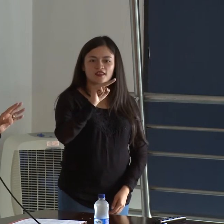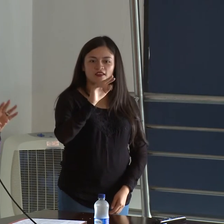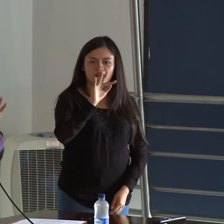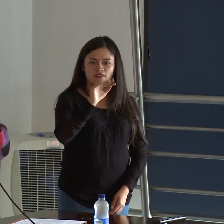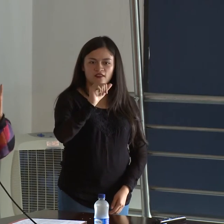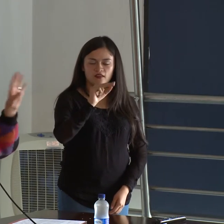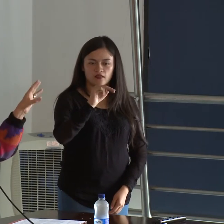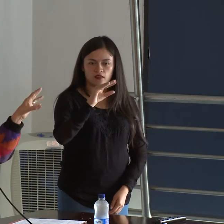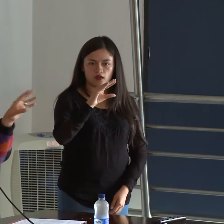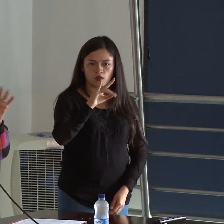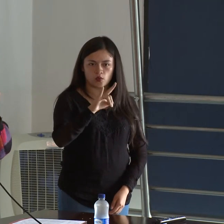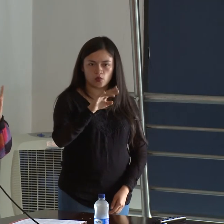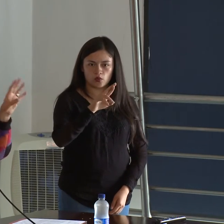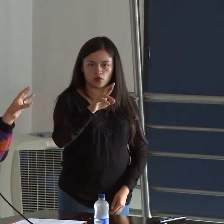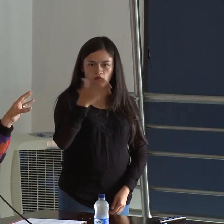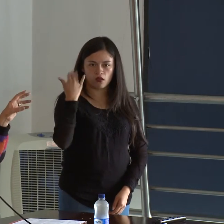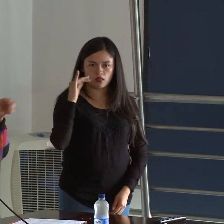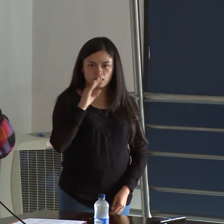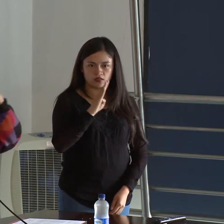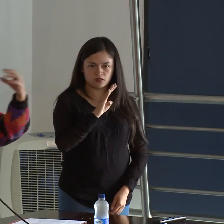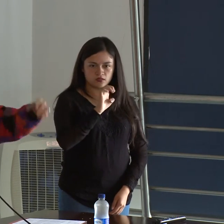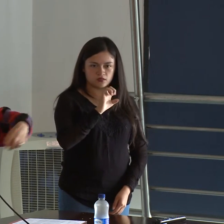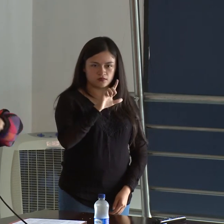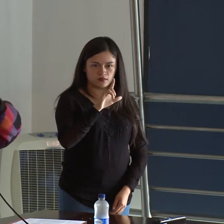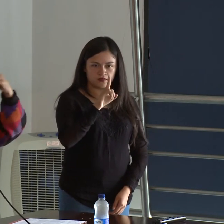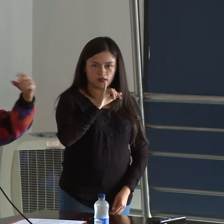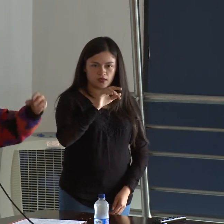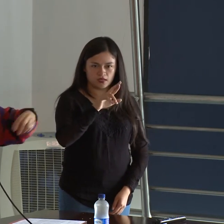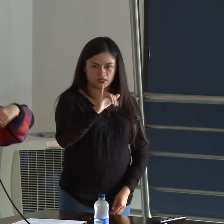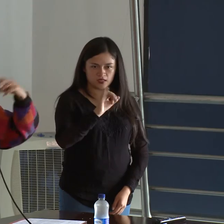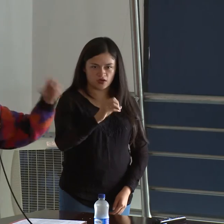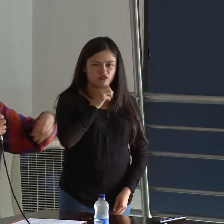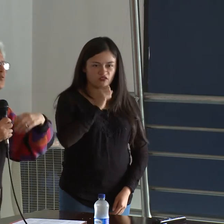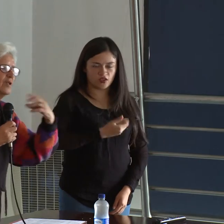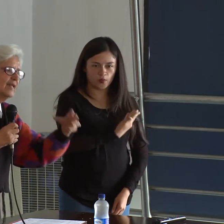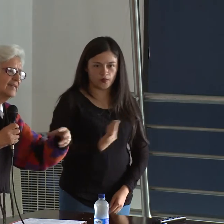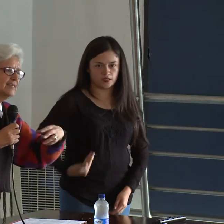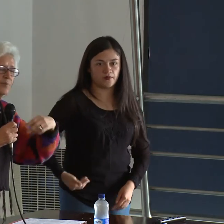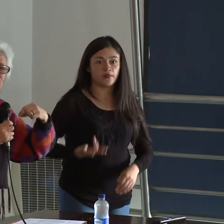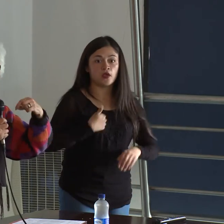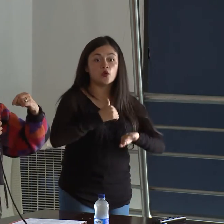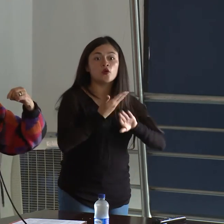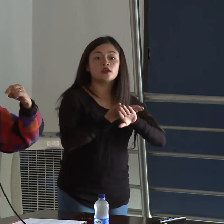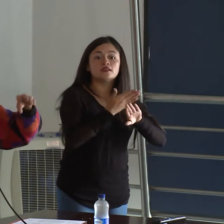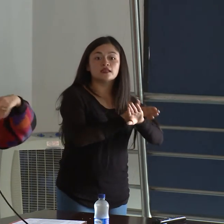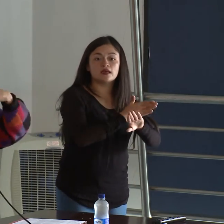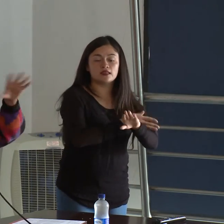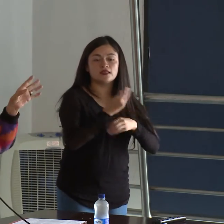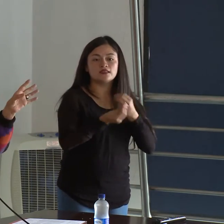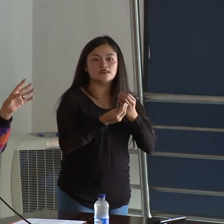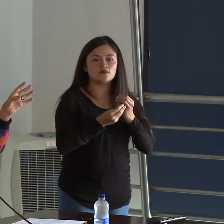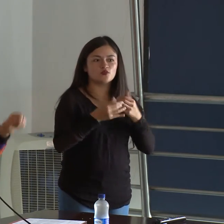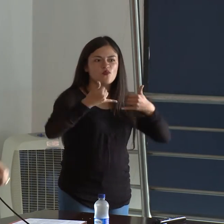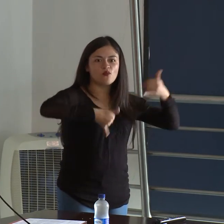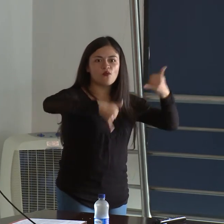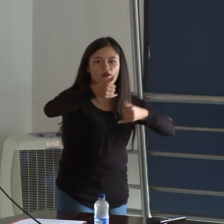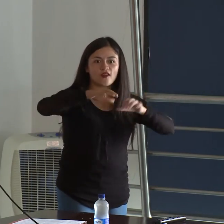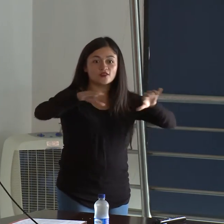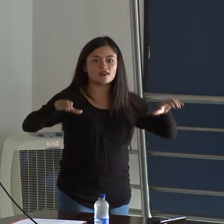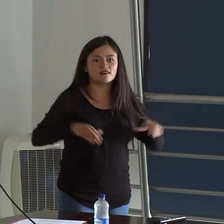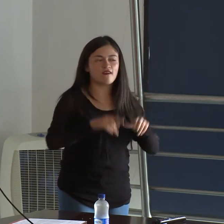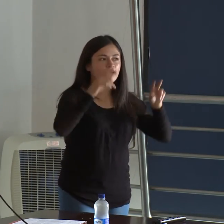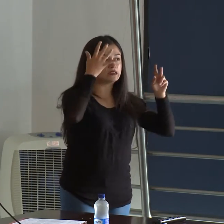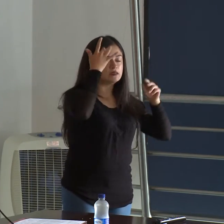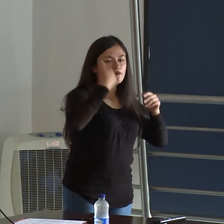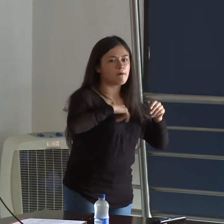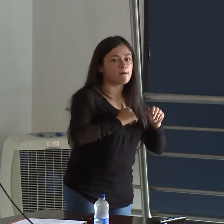nosotros hicimos unos juegos y no sé qué, tantas cosas para que la gente se involucrara en esa propuesta del diálogo, porque parecía que iba a resultar,